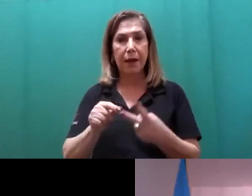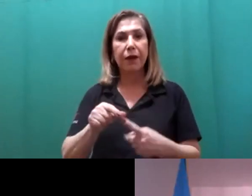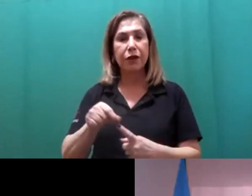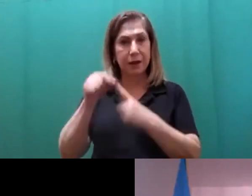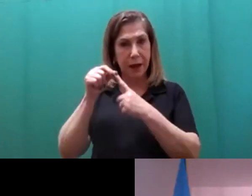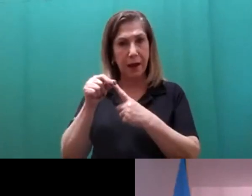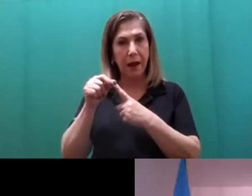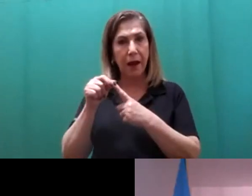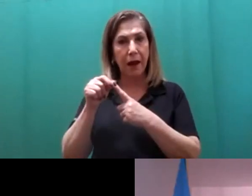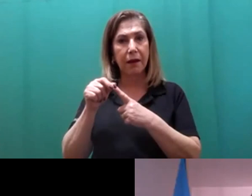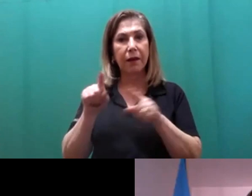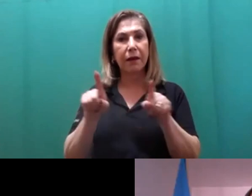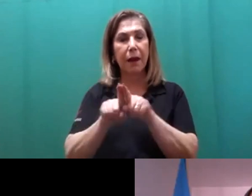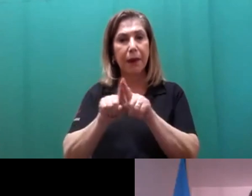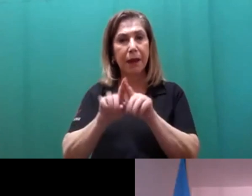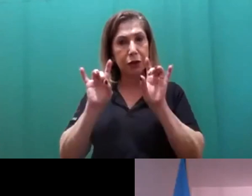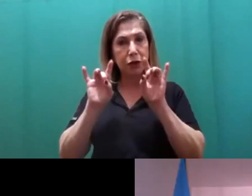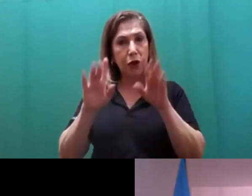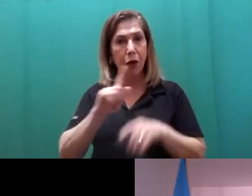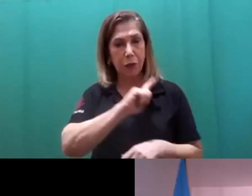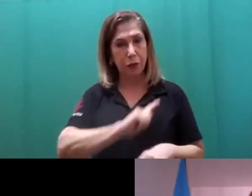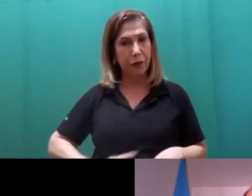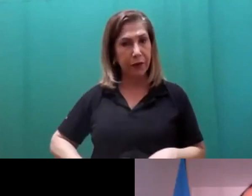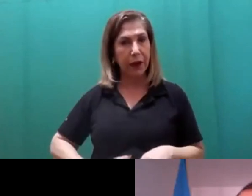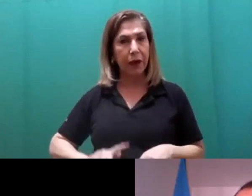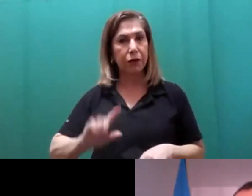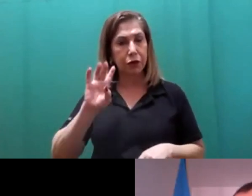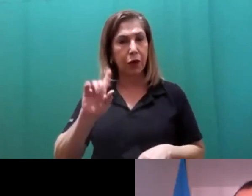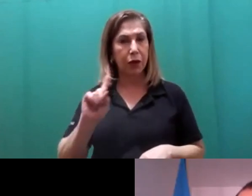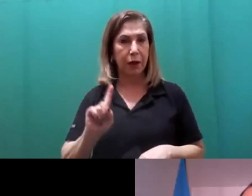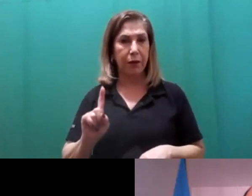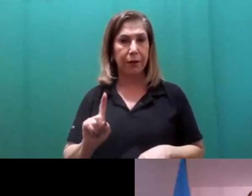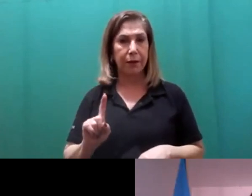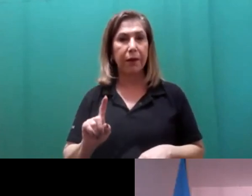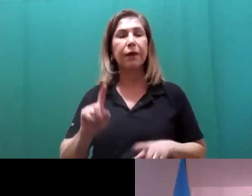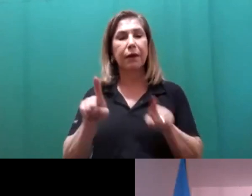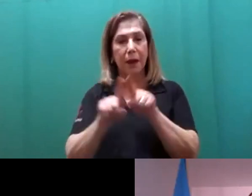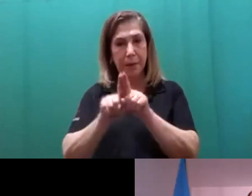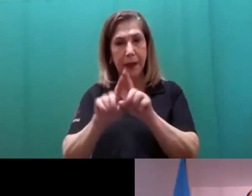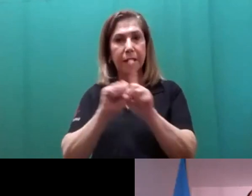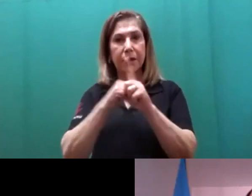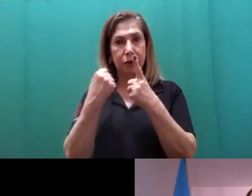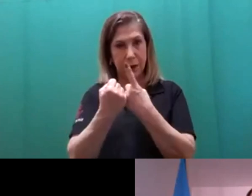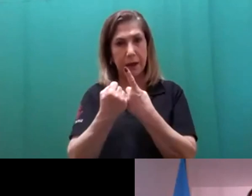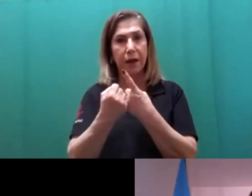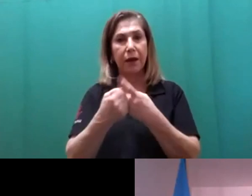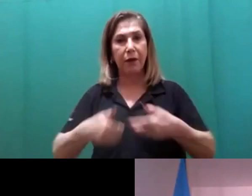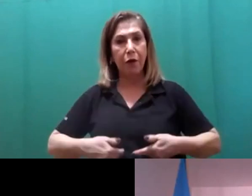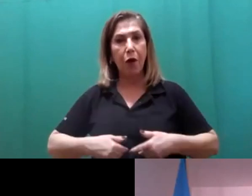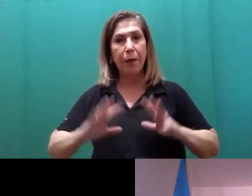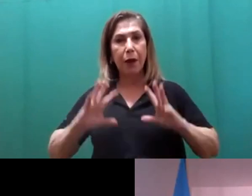não somente é dos governos e da sociedade. A fome é uma tarefa de